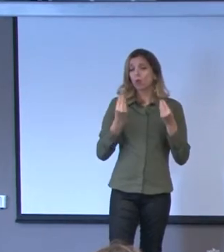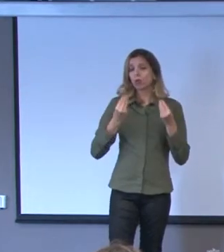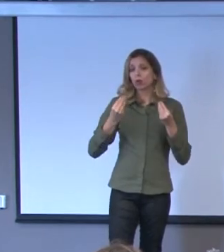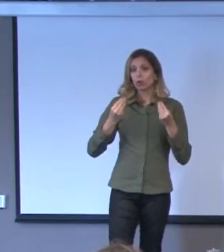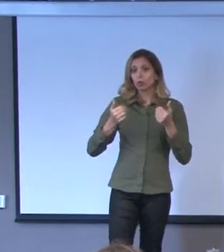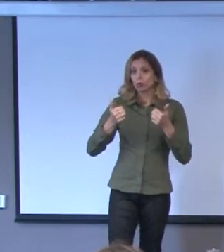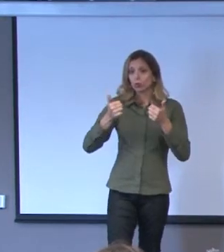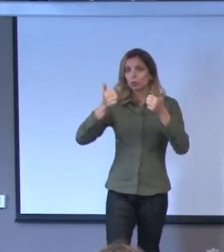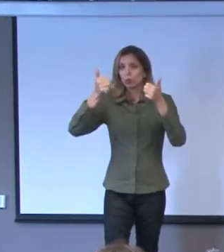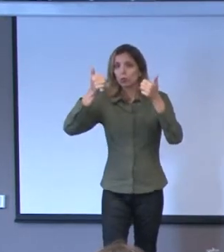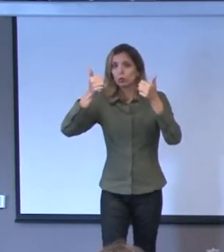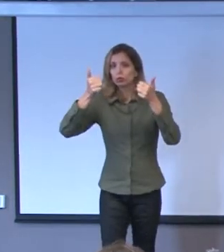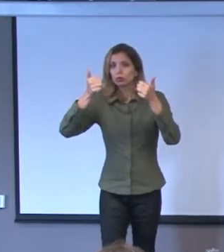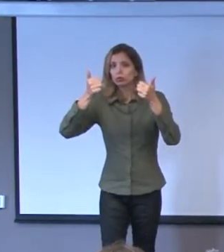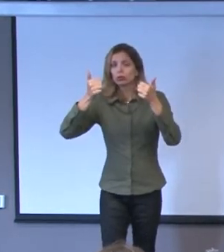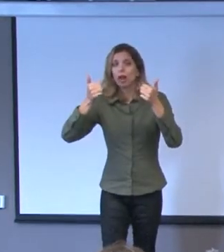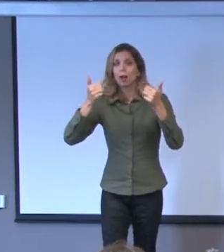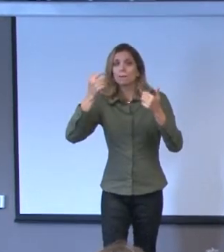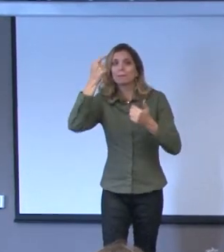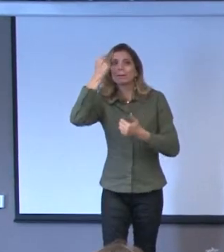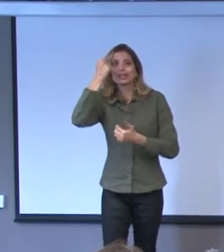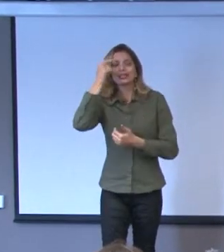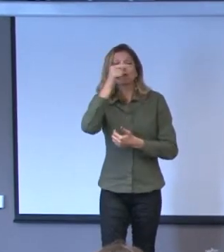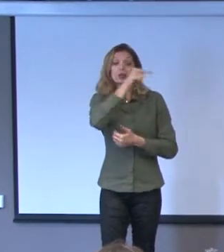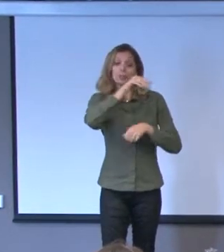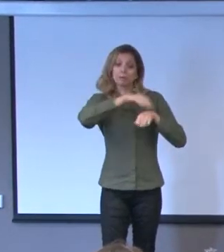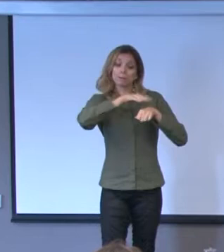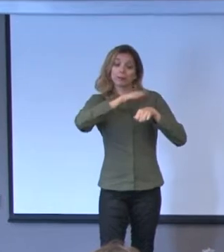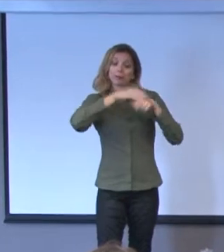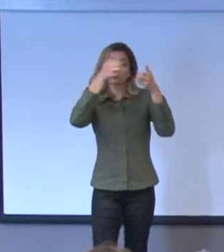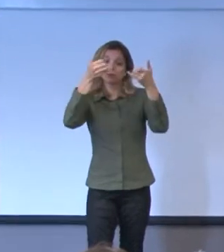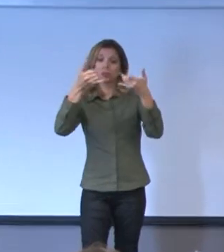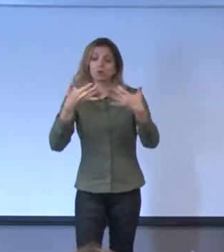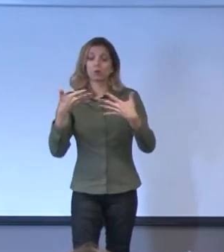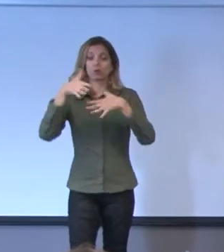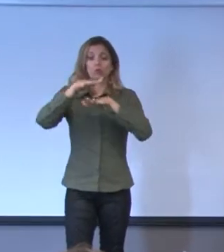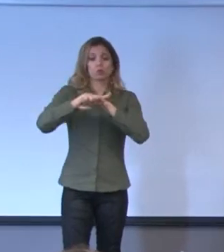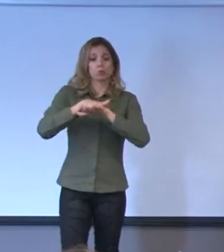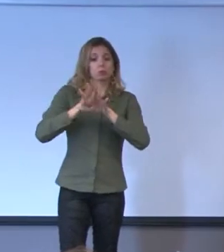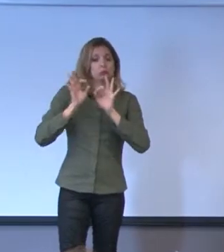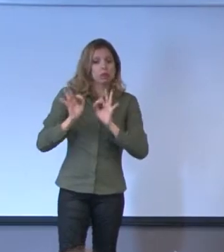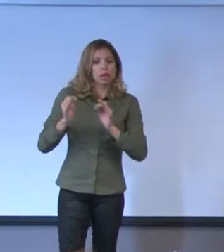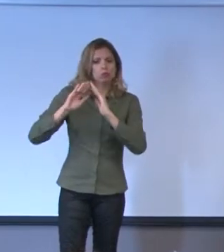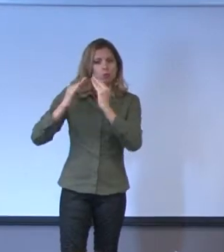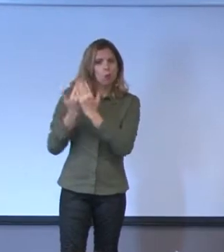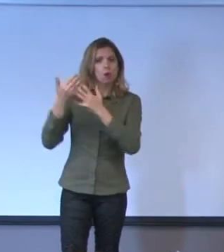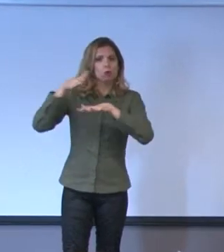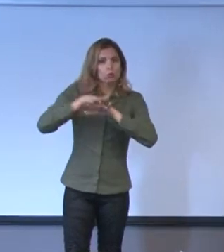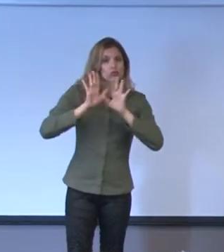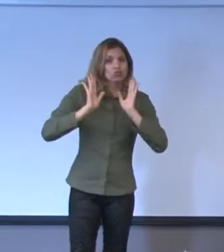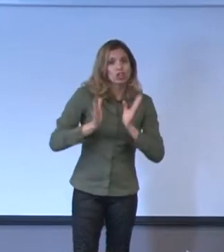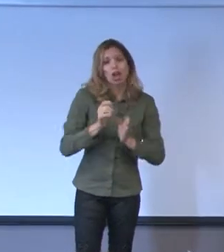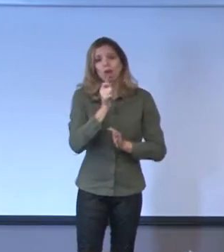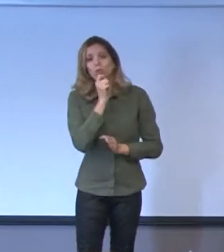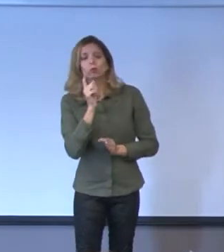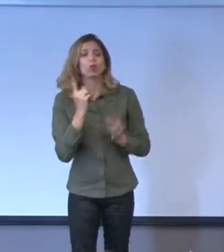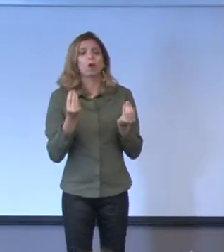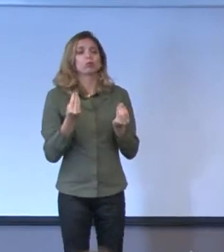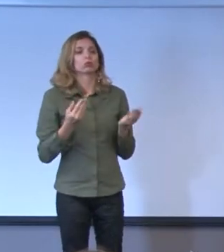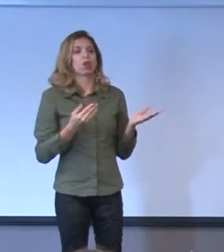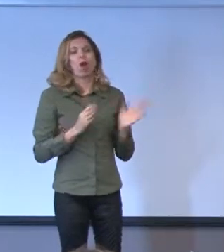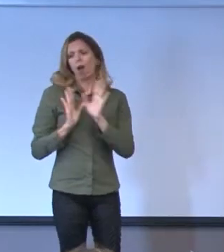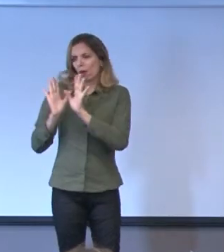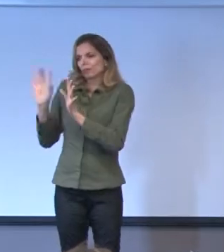em relação a esse parâmetro que você mesmo colocou do que seria uma escola inclusiva? Só fazendo